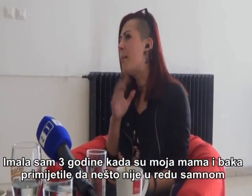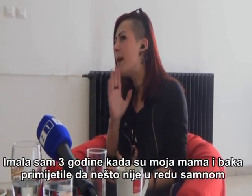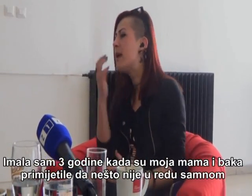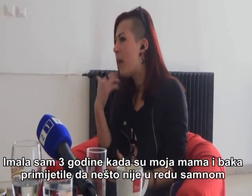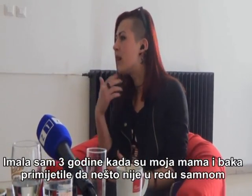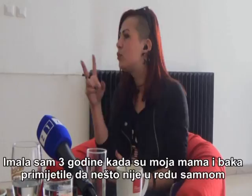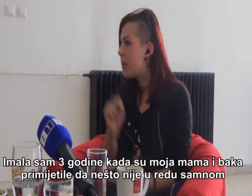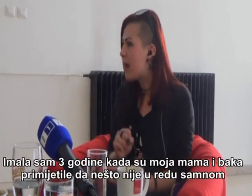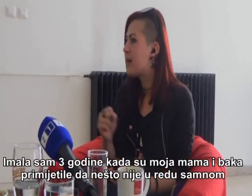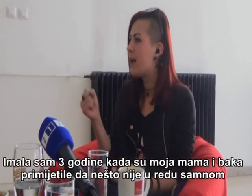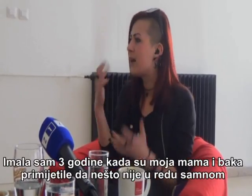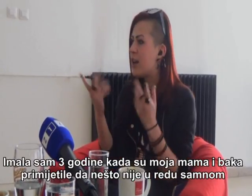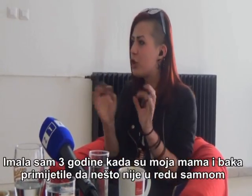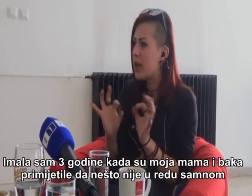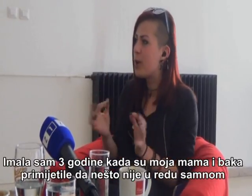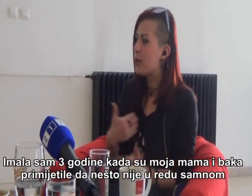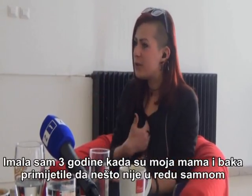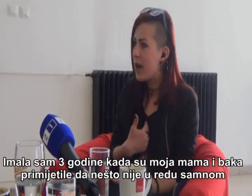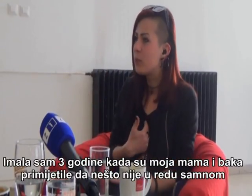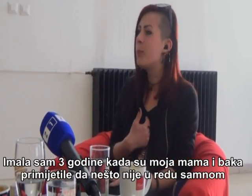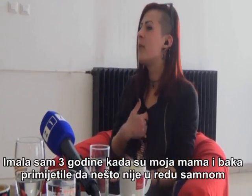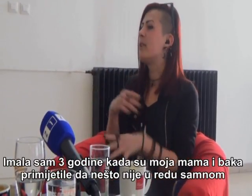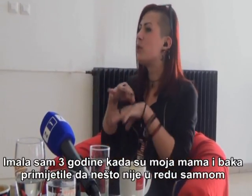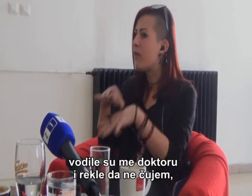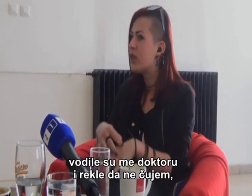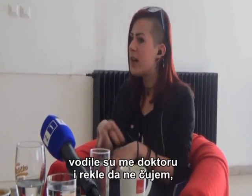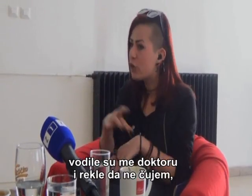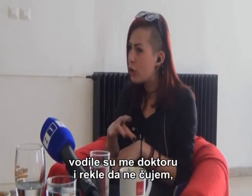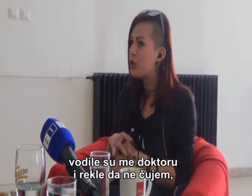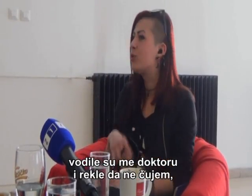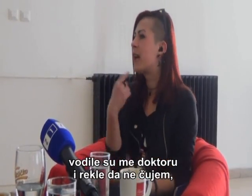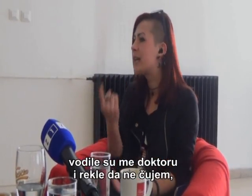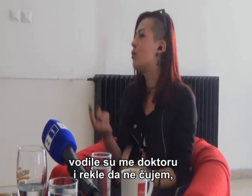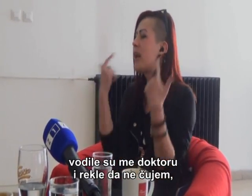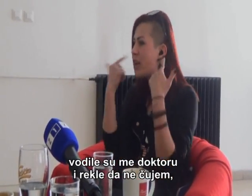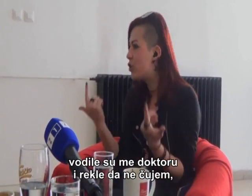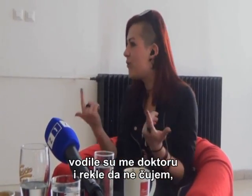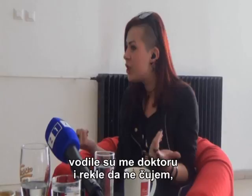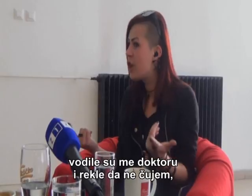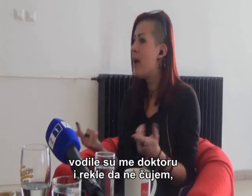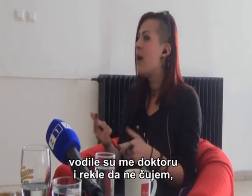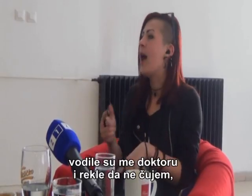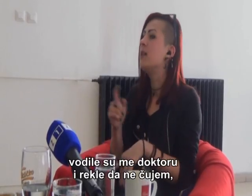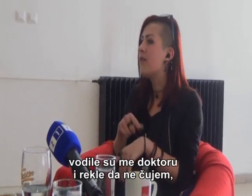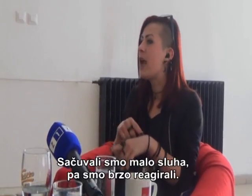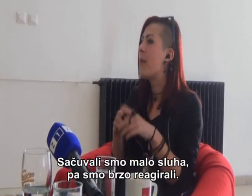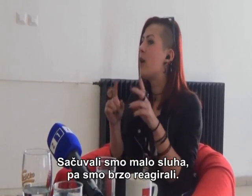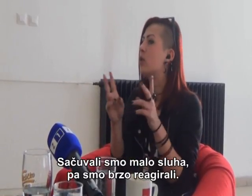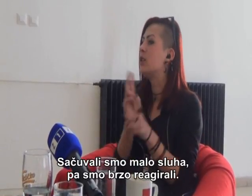moja mama je baka primjetila da nešto nije među sa mnom, pa ću me moći otočiti i neki ću da nešto više. A na vrijeme